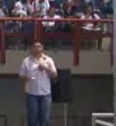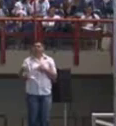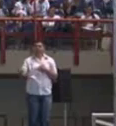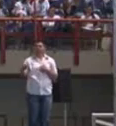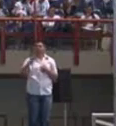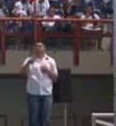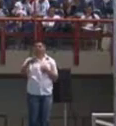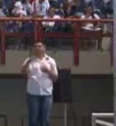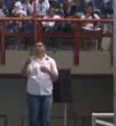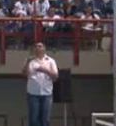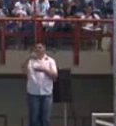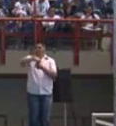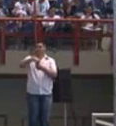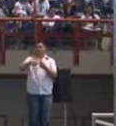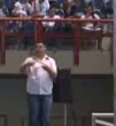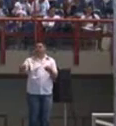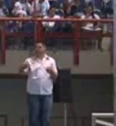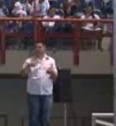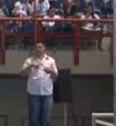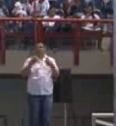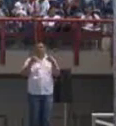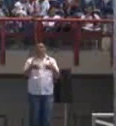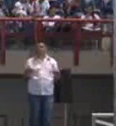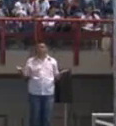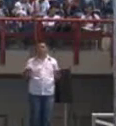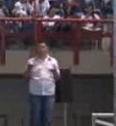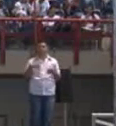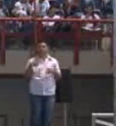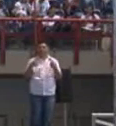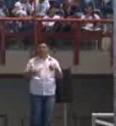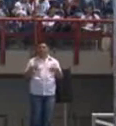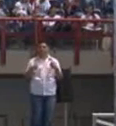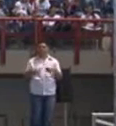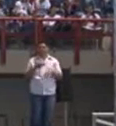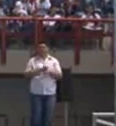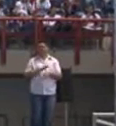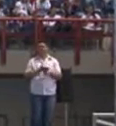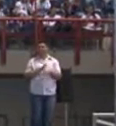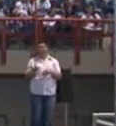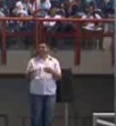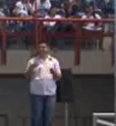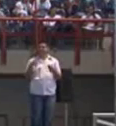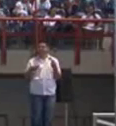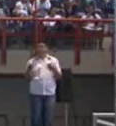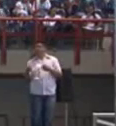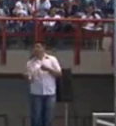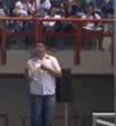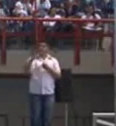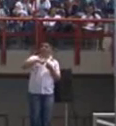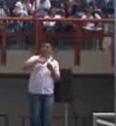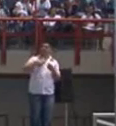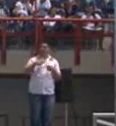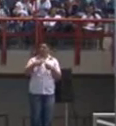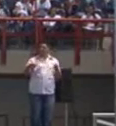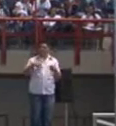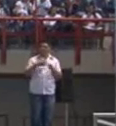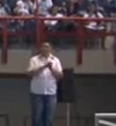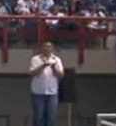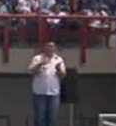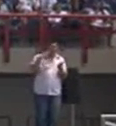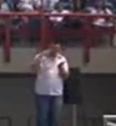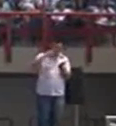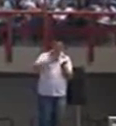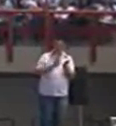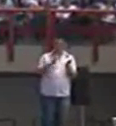apostila de vocês e vocês vão ver que na hora que a gente precisar resolver as questões, a gente vai ter que voltar para essa tabela e fazer aqui algumas consultas, tá